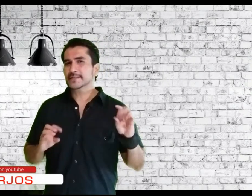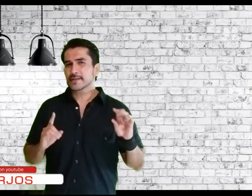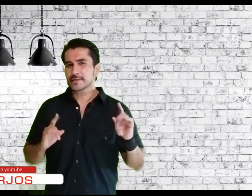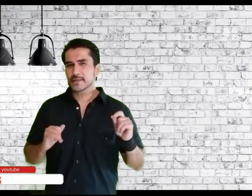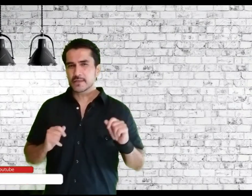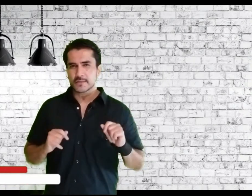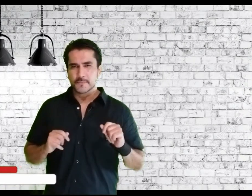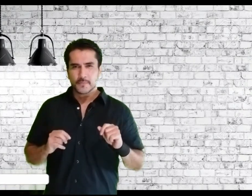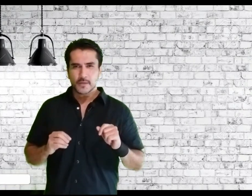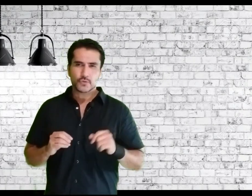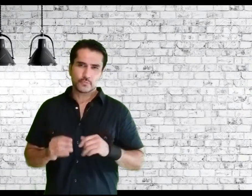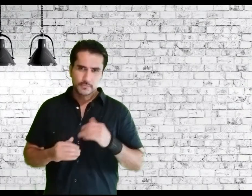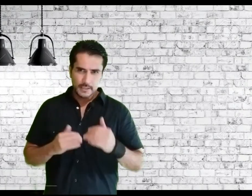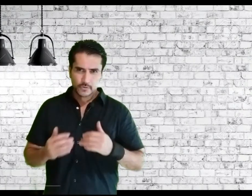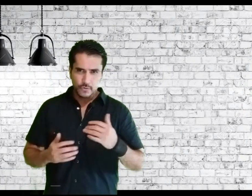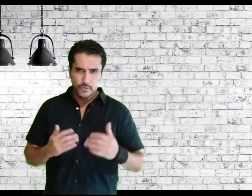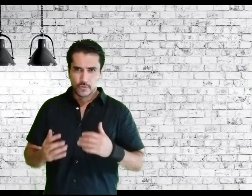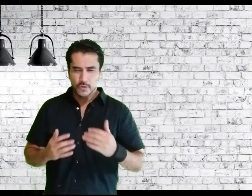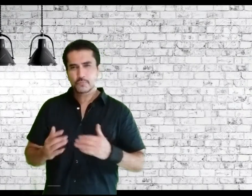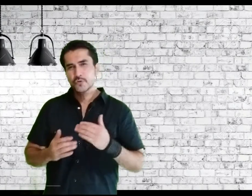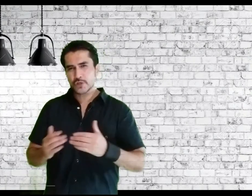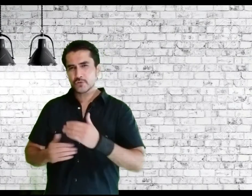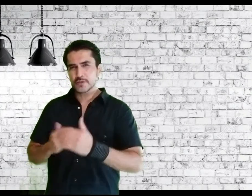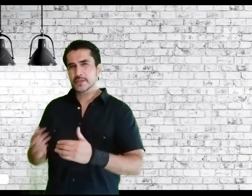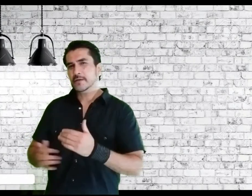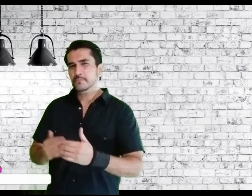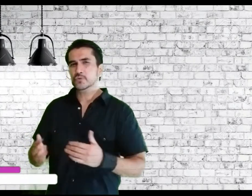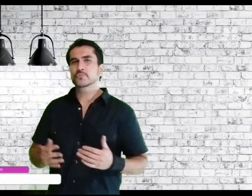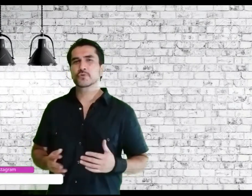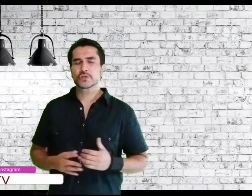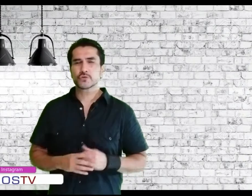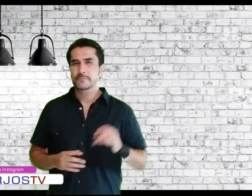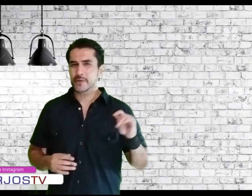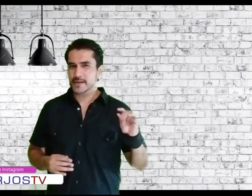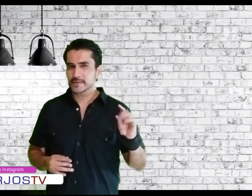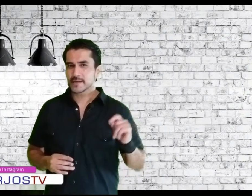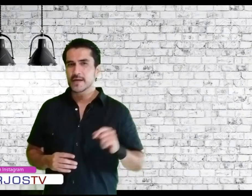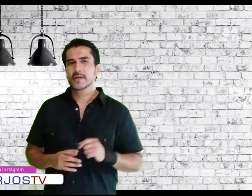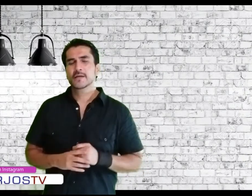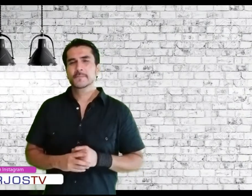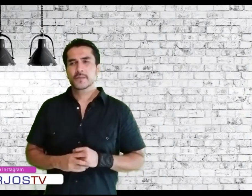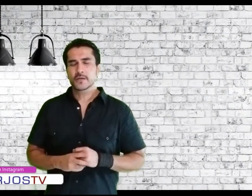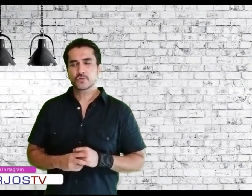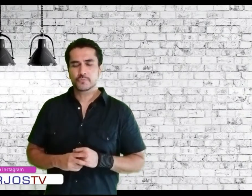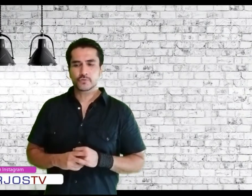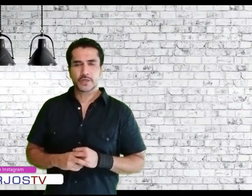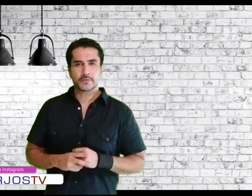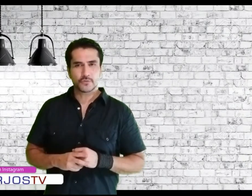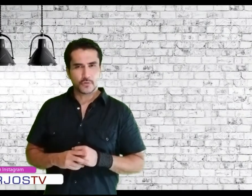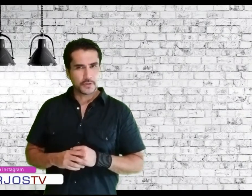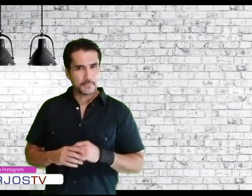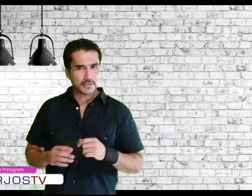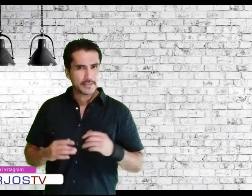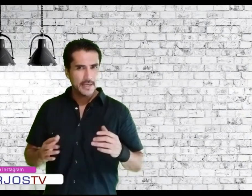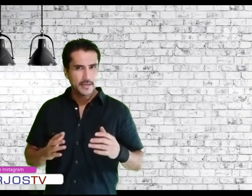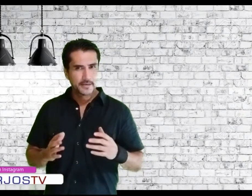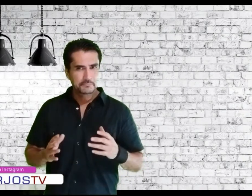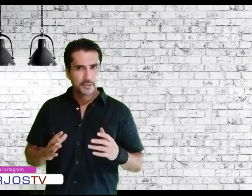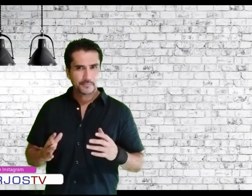hacer las señas. Es un tanto, un proceso de tiempo, es un proceso de práctica, es un proceso de